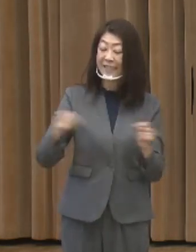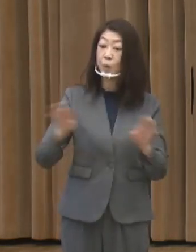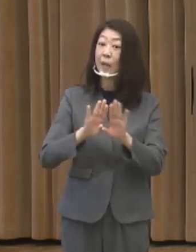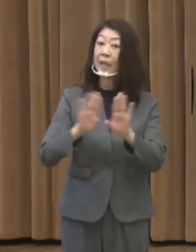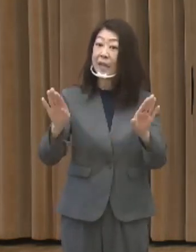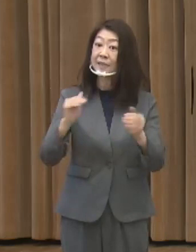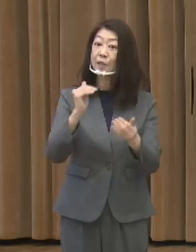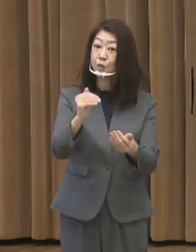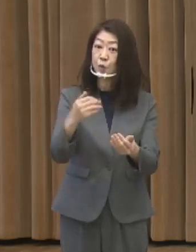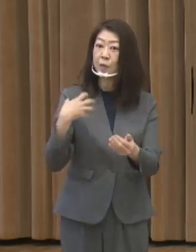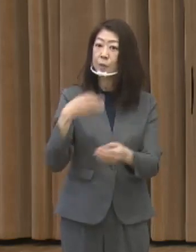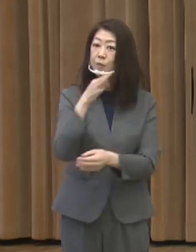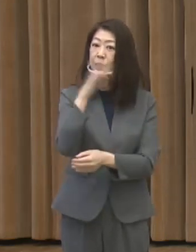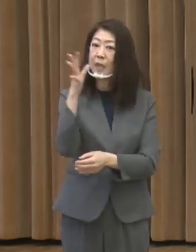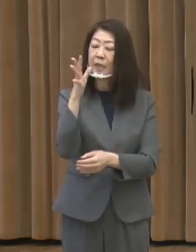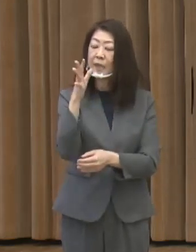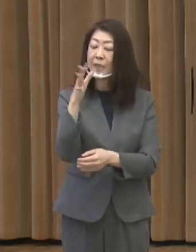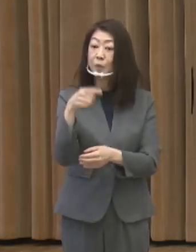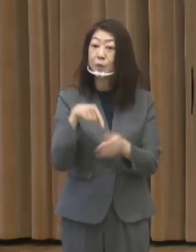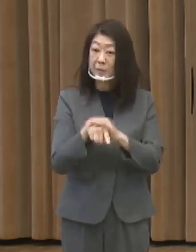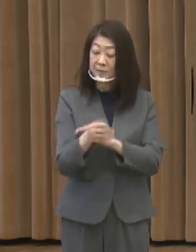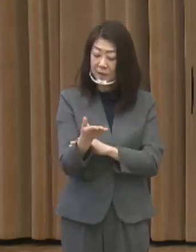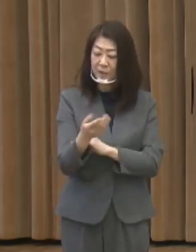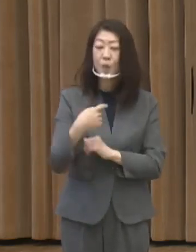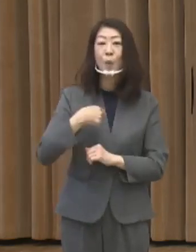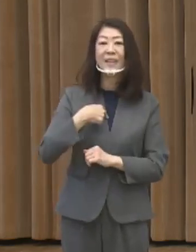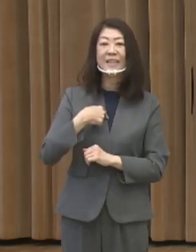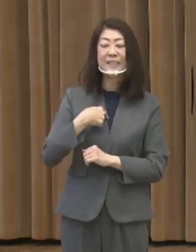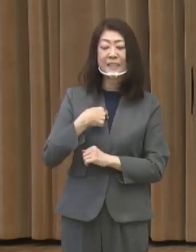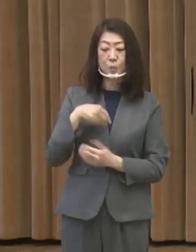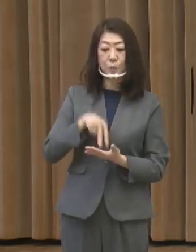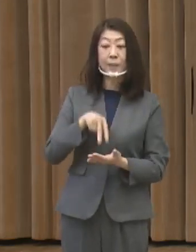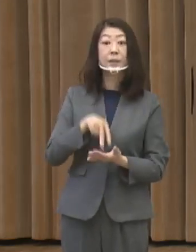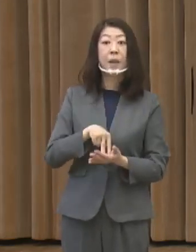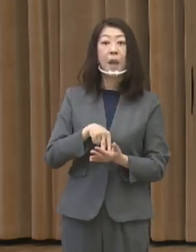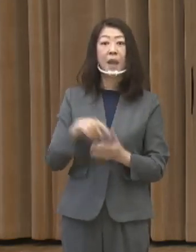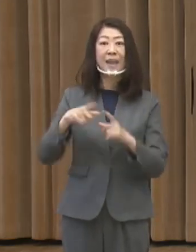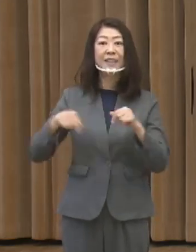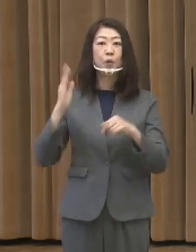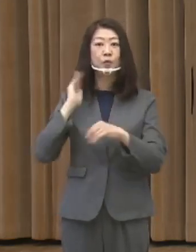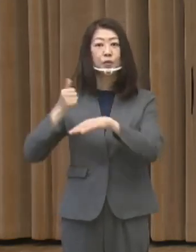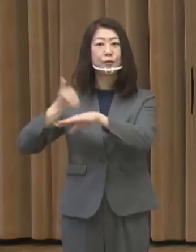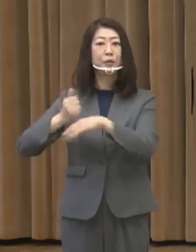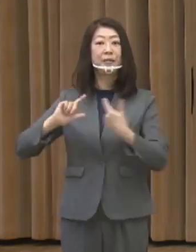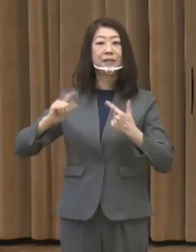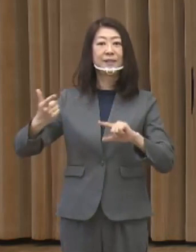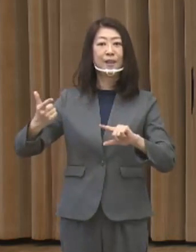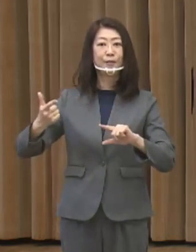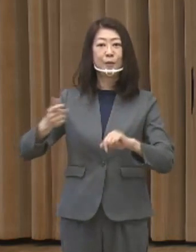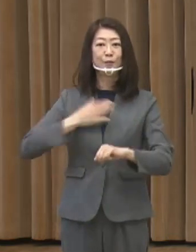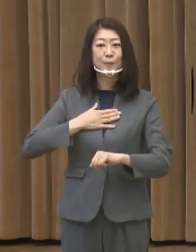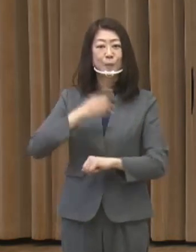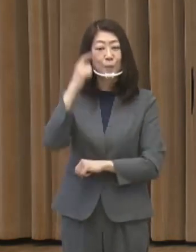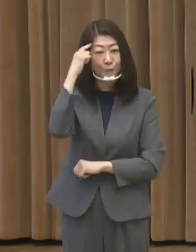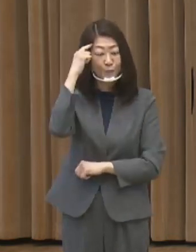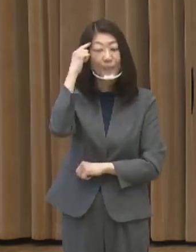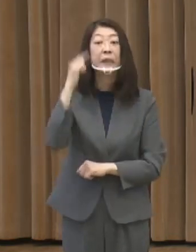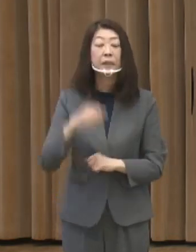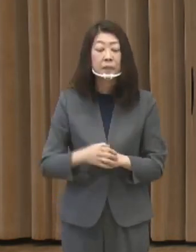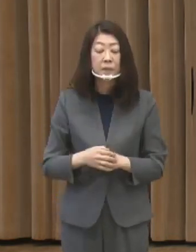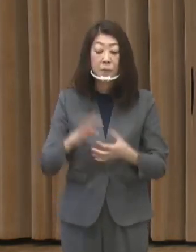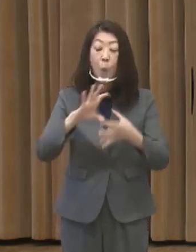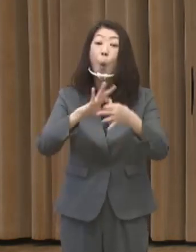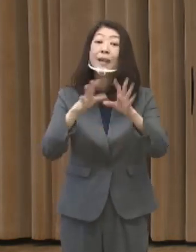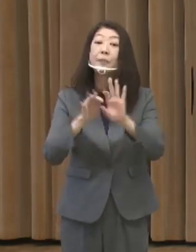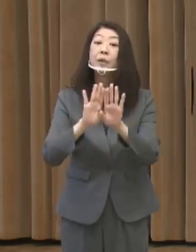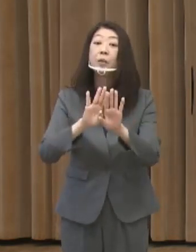催をすること、すみません、私自身が日本 の、 総理ではないので、ご存知の通り、その、オリンピ